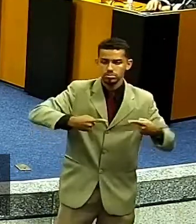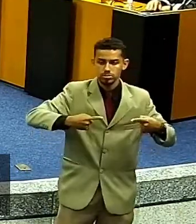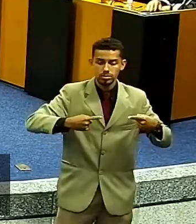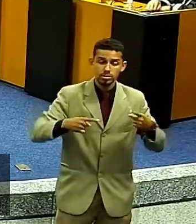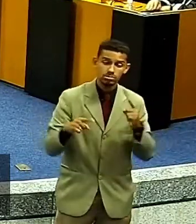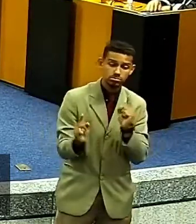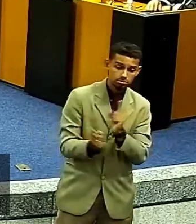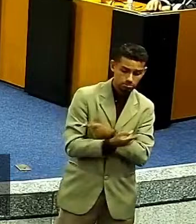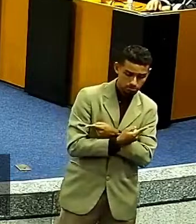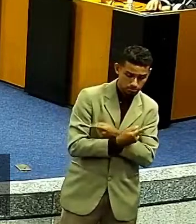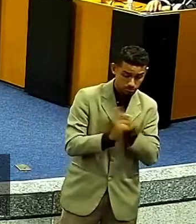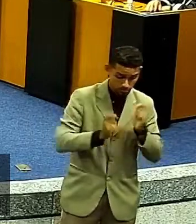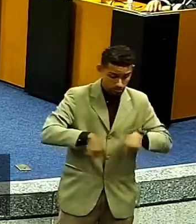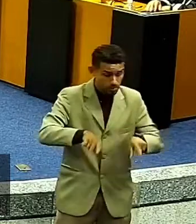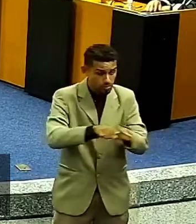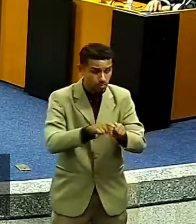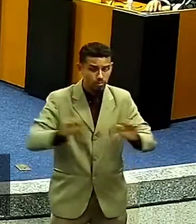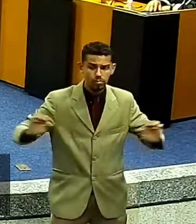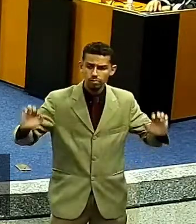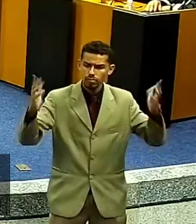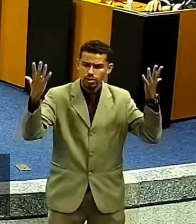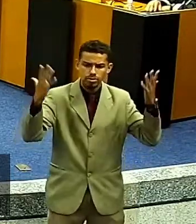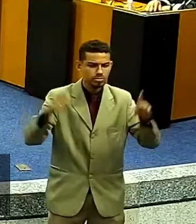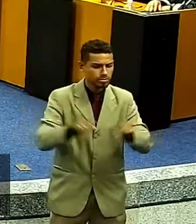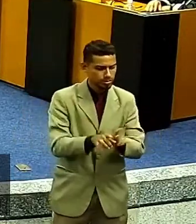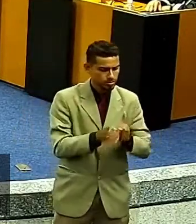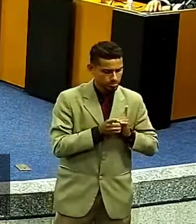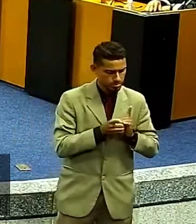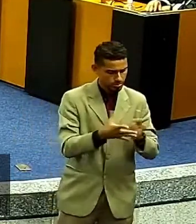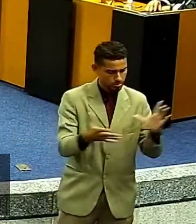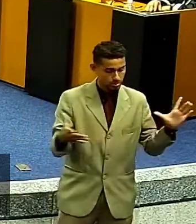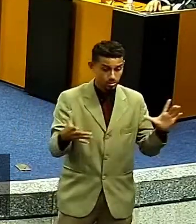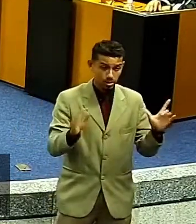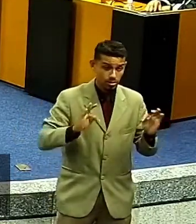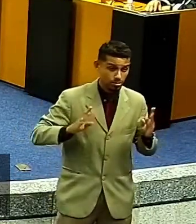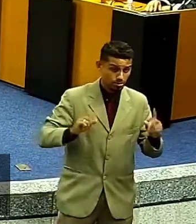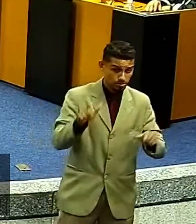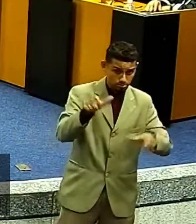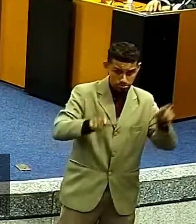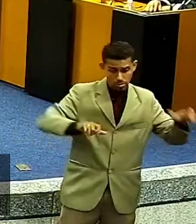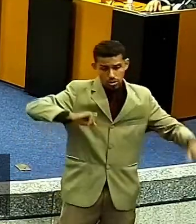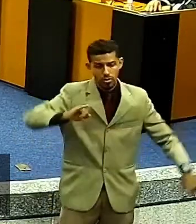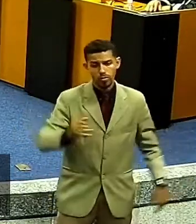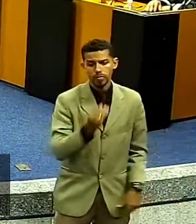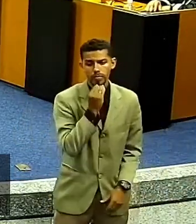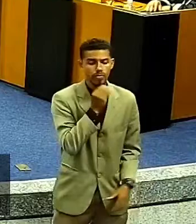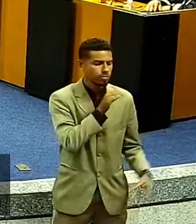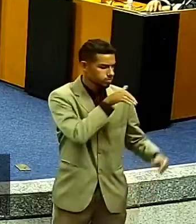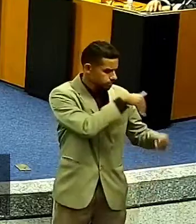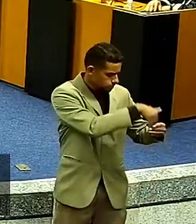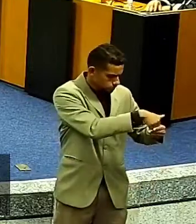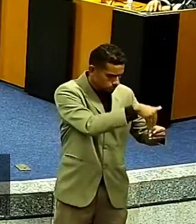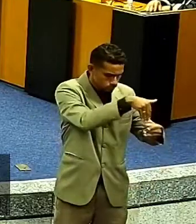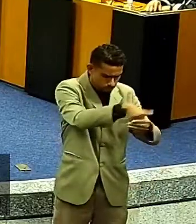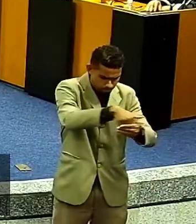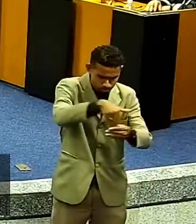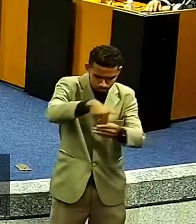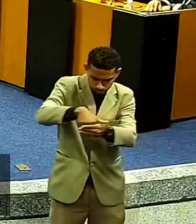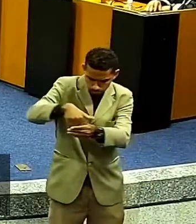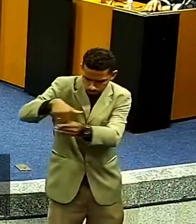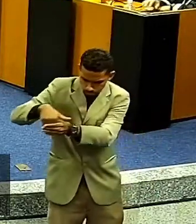encarada como uma festa democrática on onde todos t a oportunidade de votar e de ser